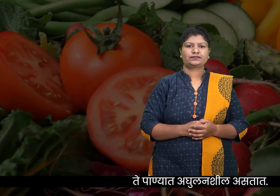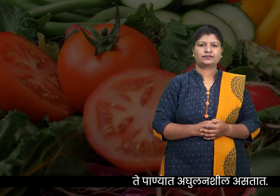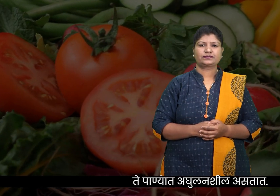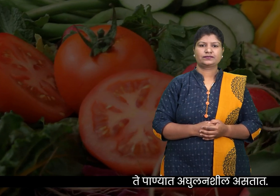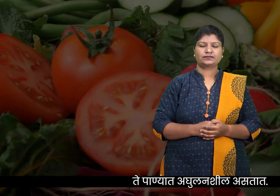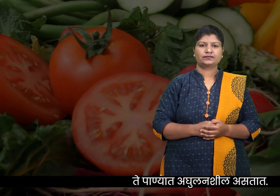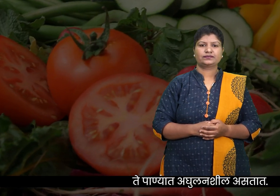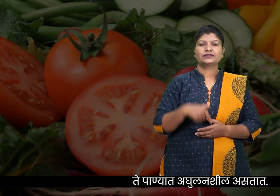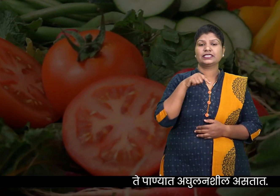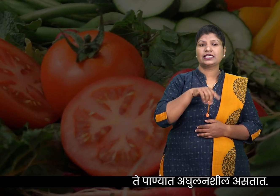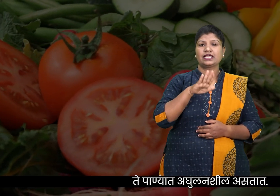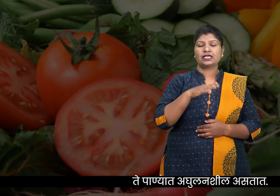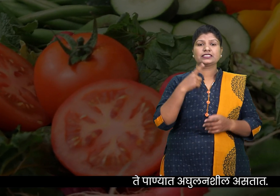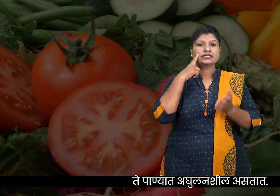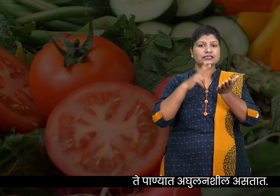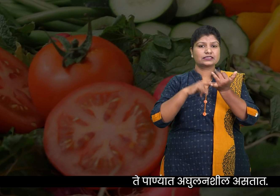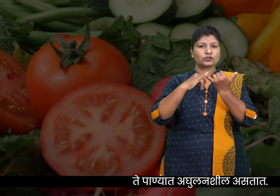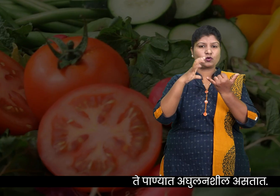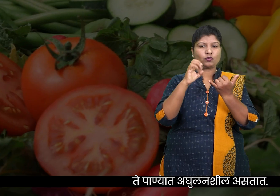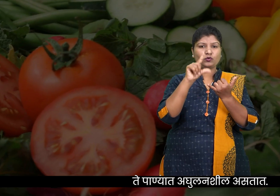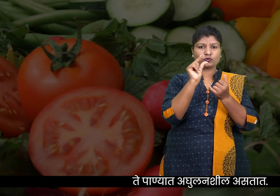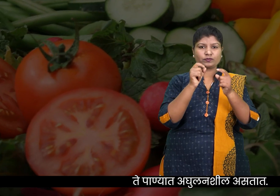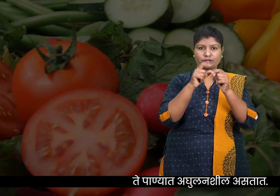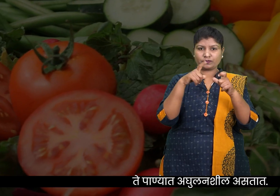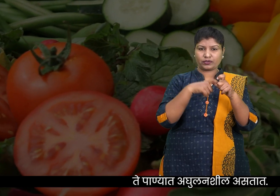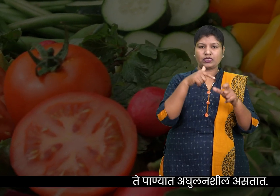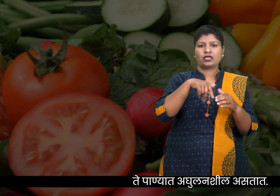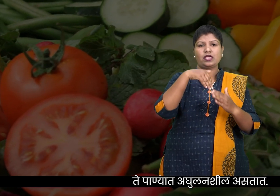ते पाण्यात अघुलनशील असतात.